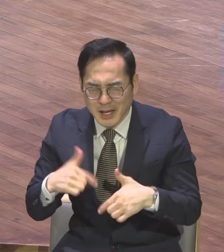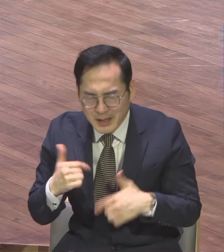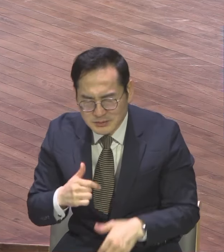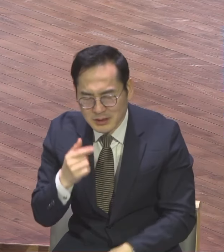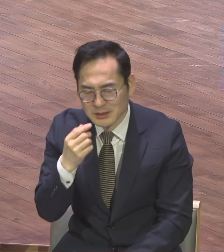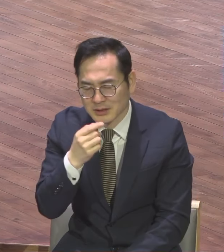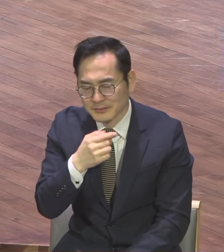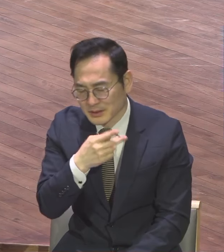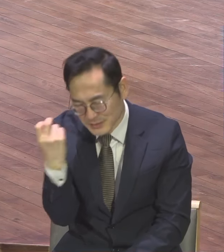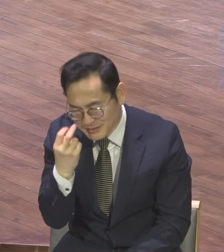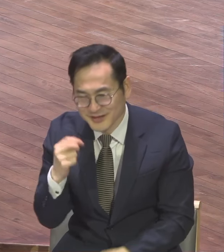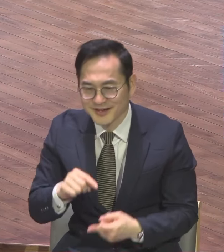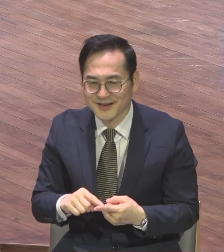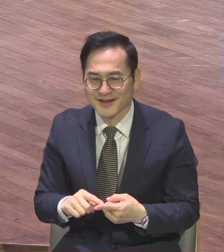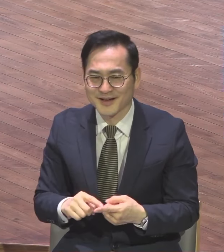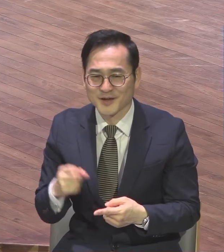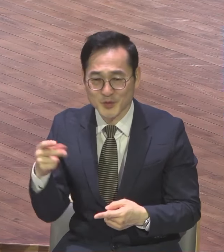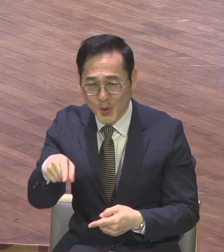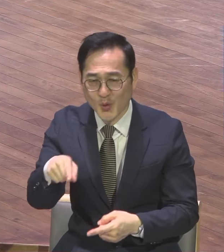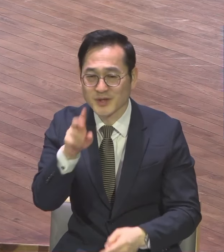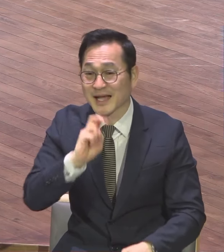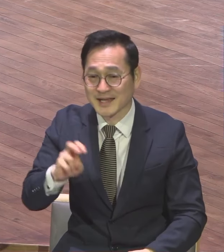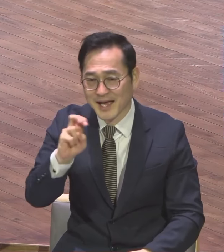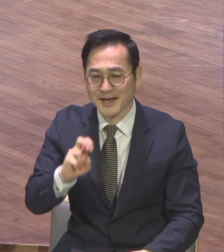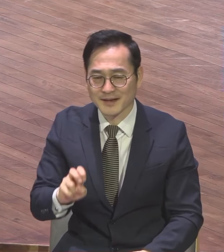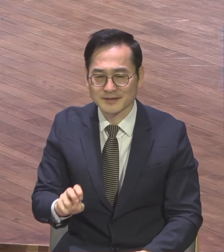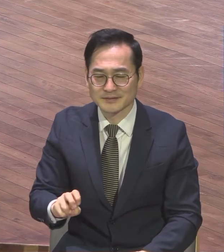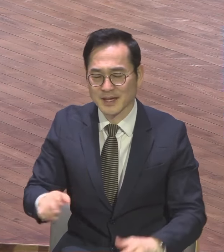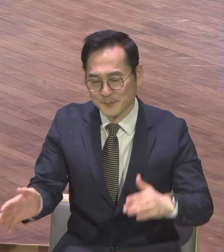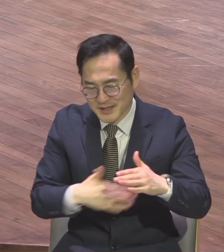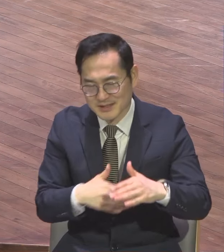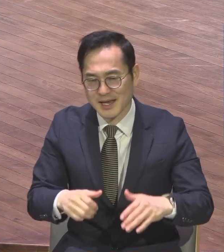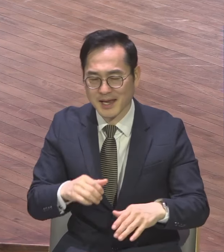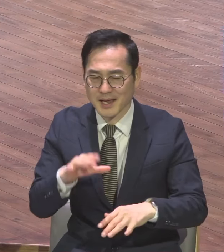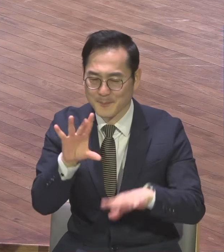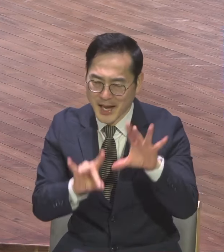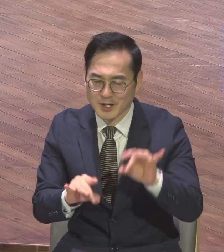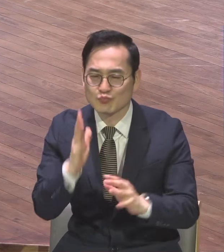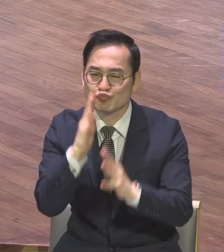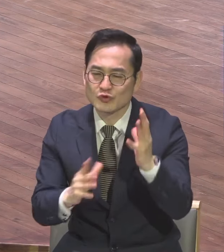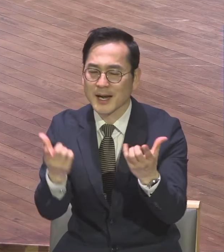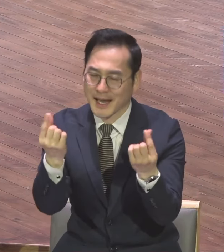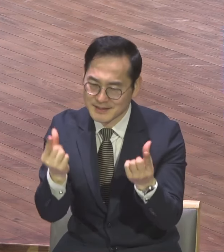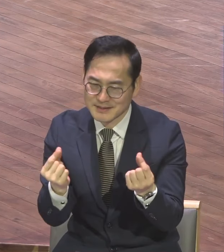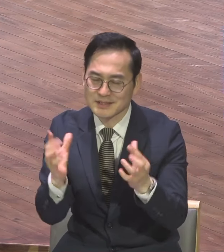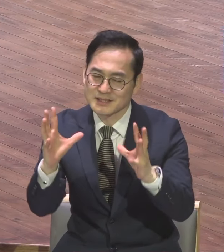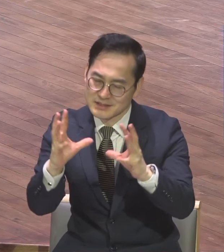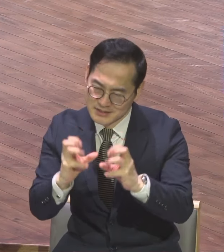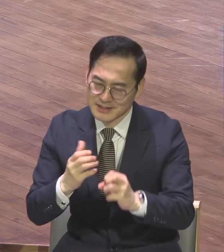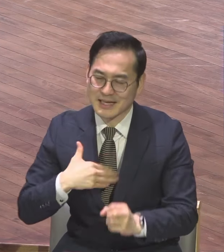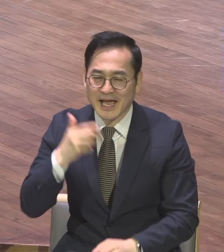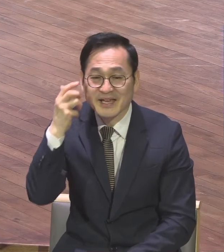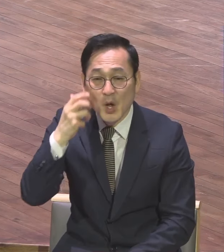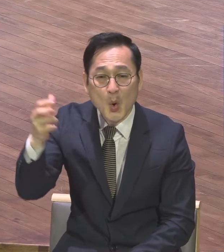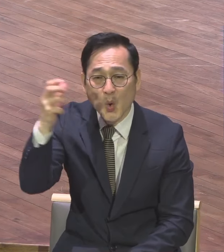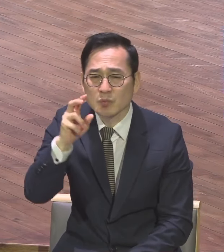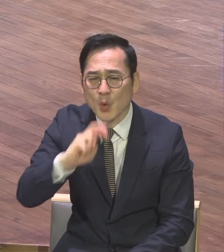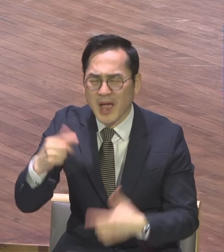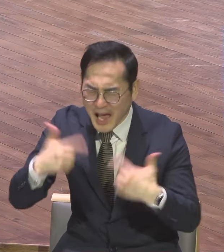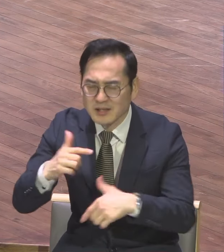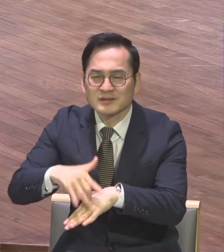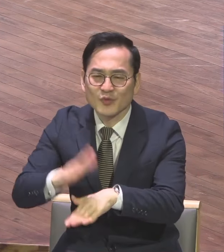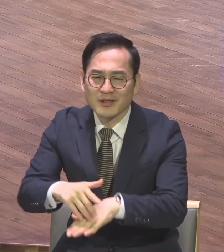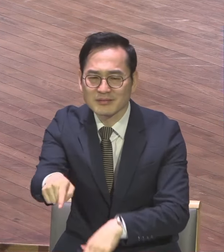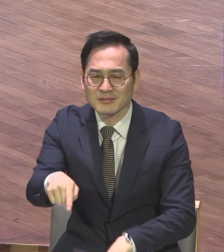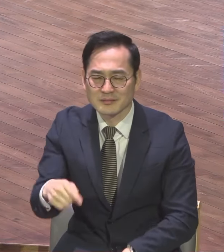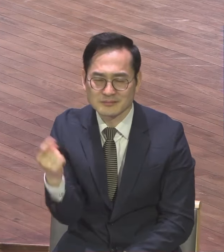맨날 빈들의 마른 풀같이 시들은 나의 영혼, 영혼이 막 잠이 오니까 졸음 오니까 시들어요. 근데 이상하게